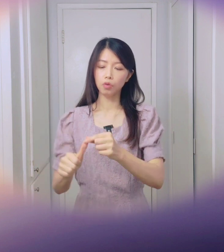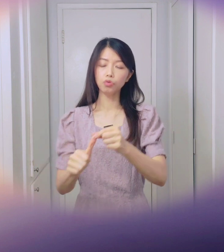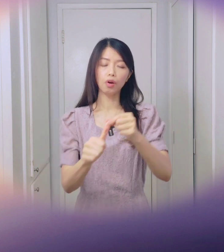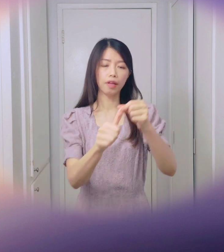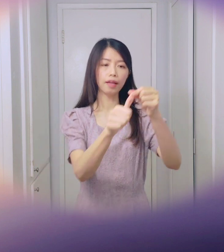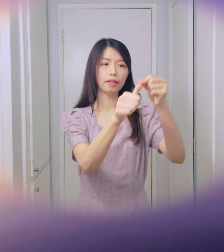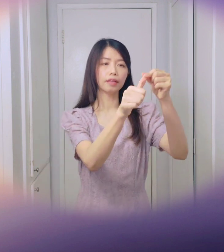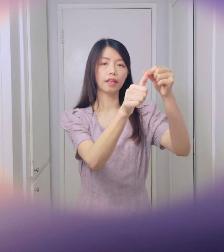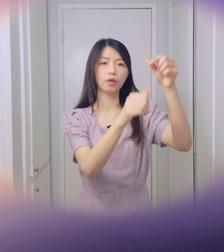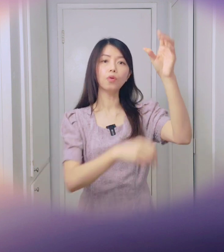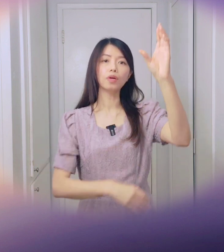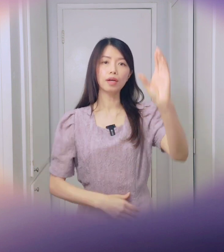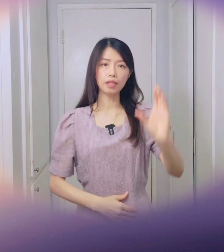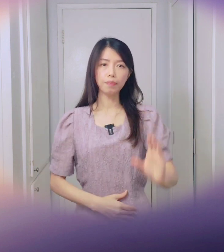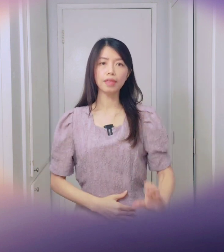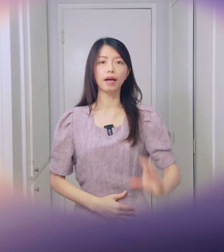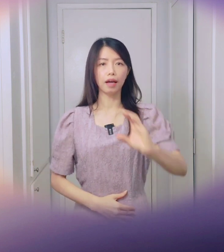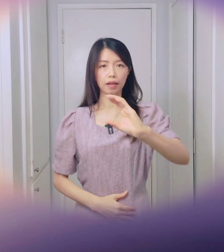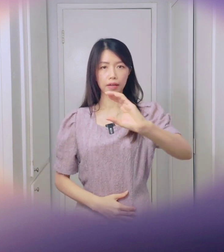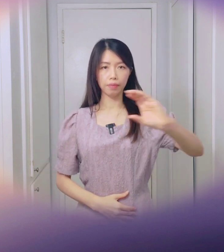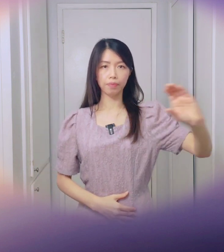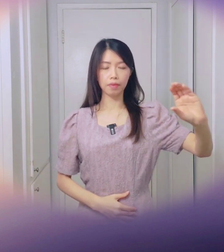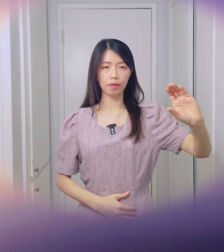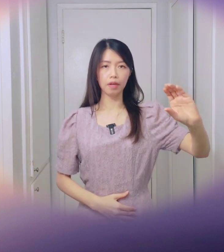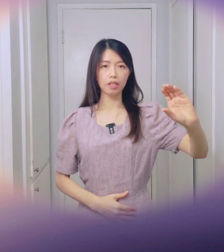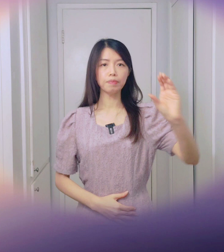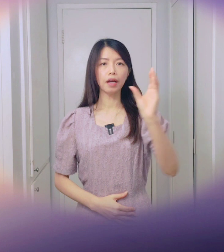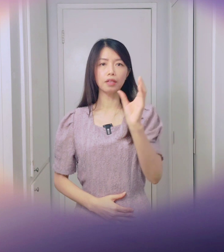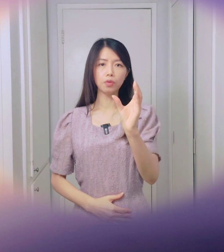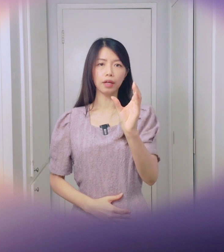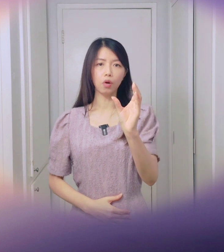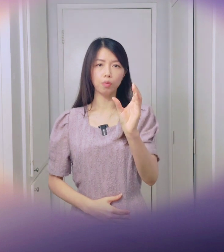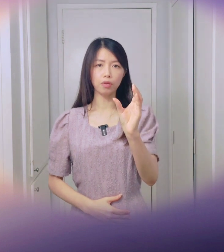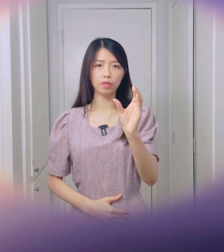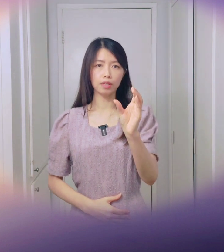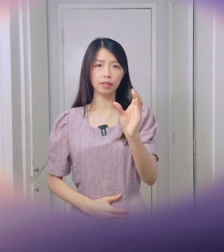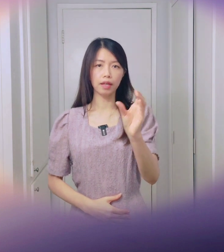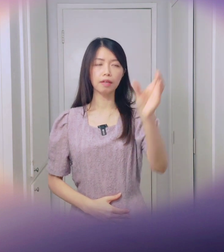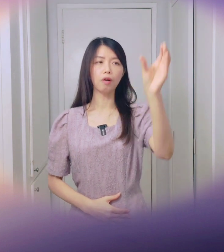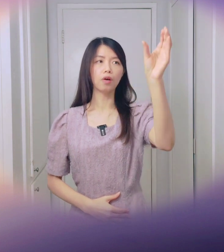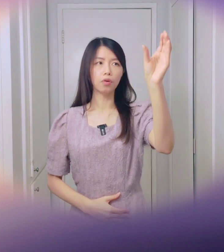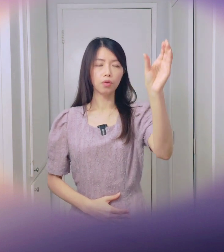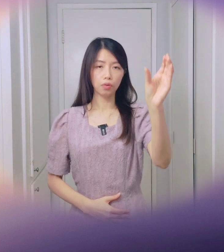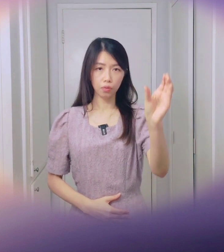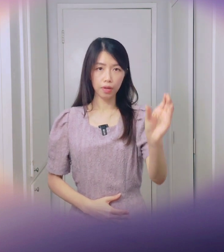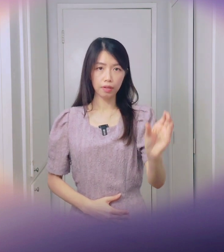세상을 구원한 그대로 십자가. 십자가는 손 약간 오므려 주신 이